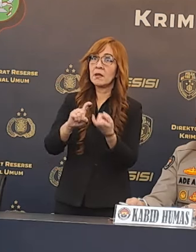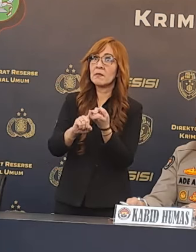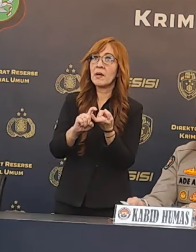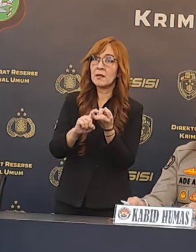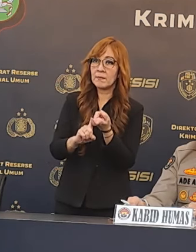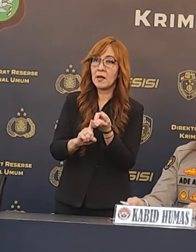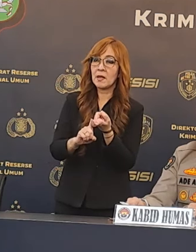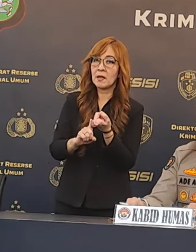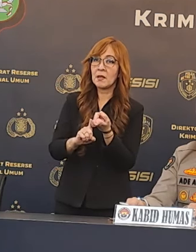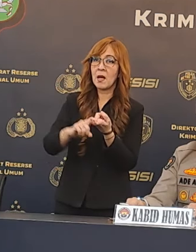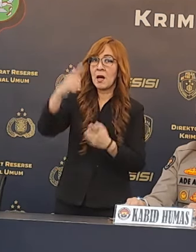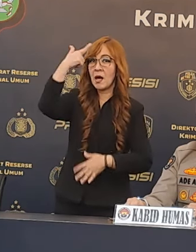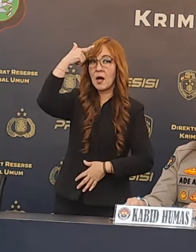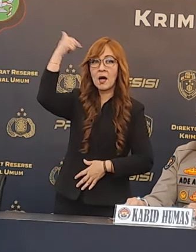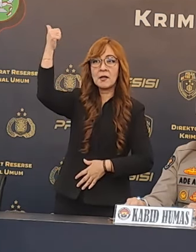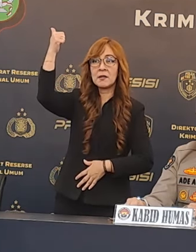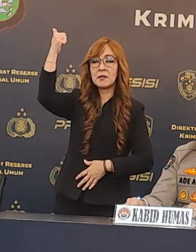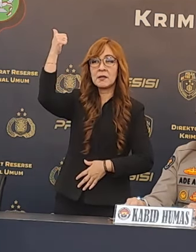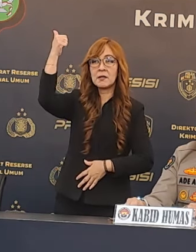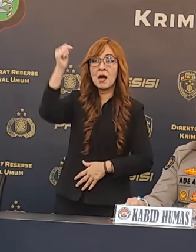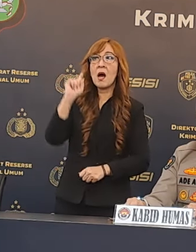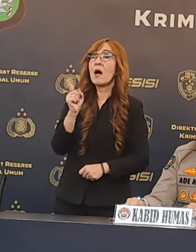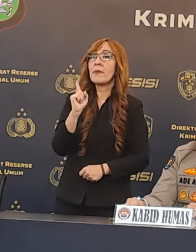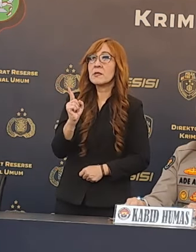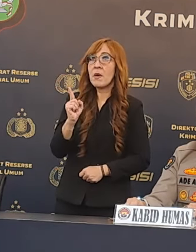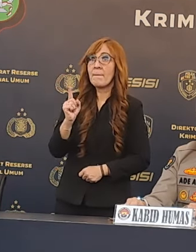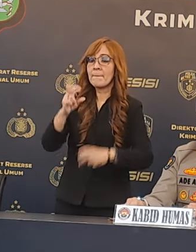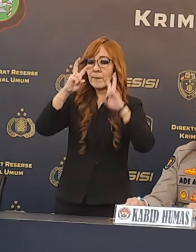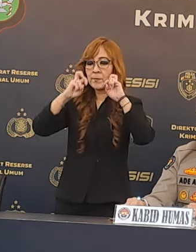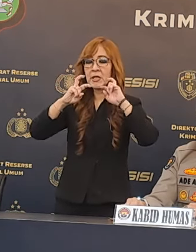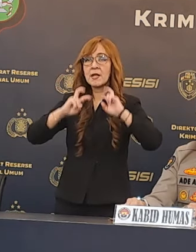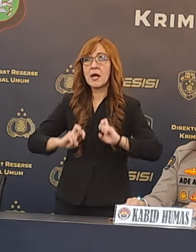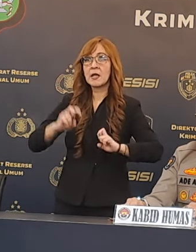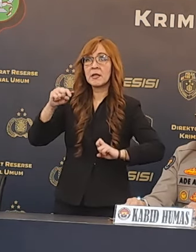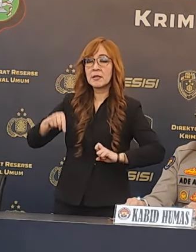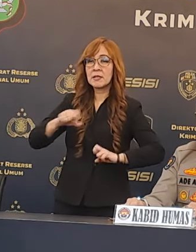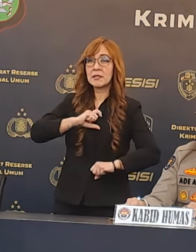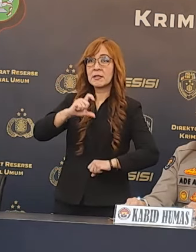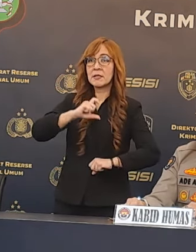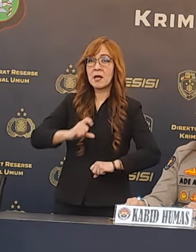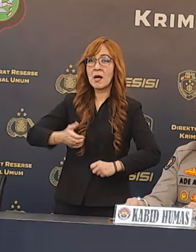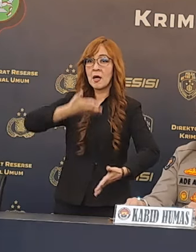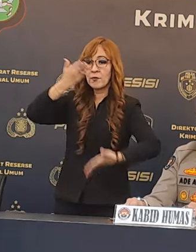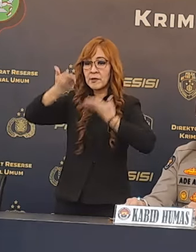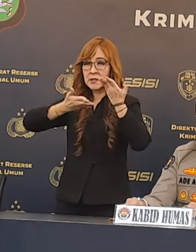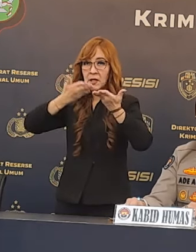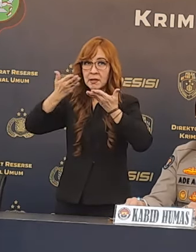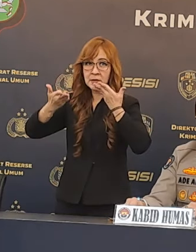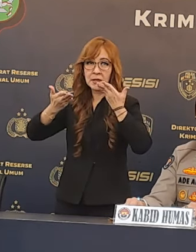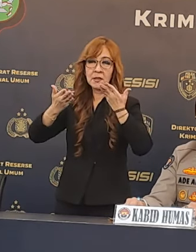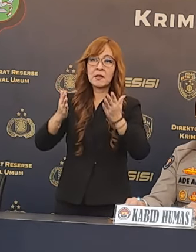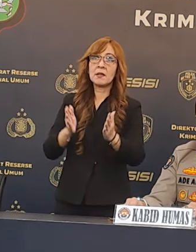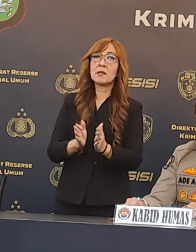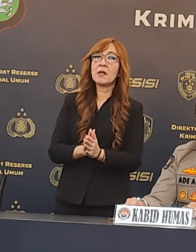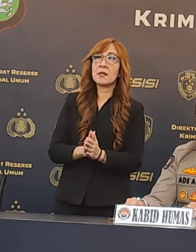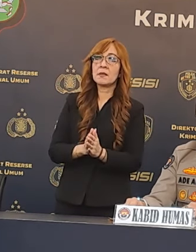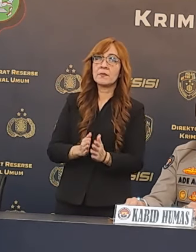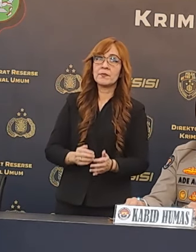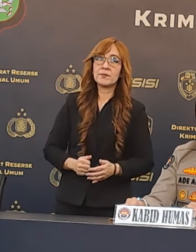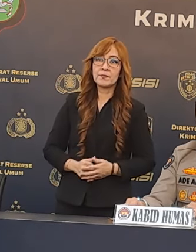rekan-rekan ahli, karena penyidikan ini dilakukan secara scientific crime investigation